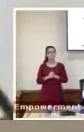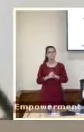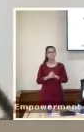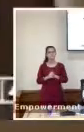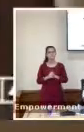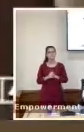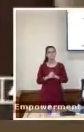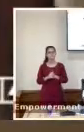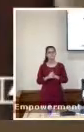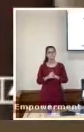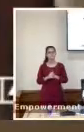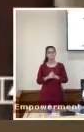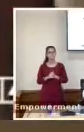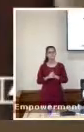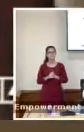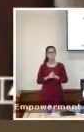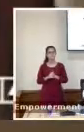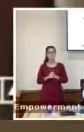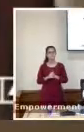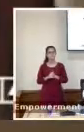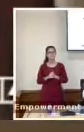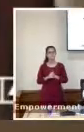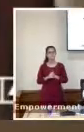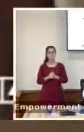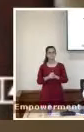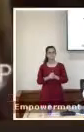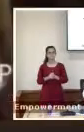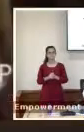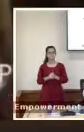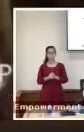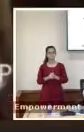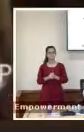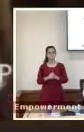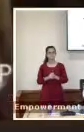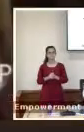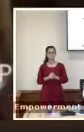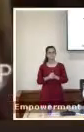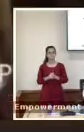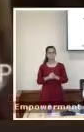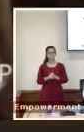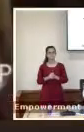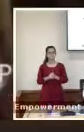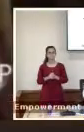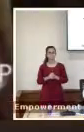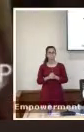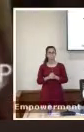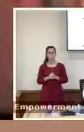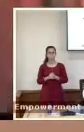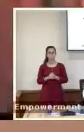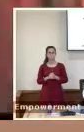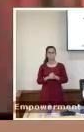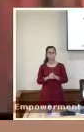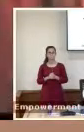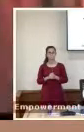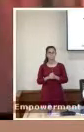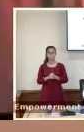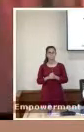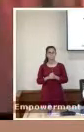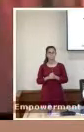तक विशिष्ट आवासीय विद्यालय, जागरूकता कार्यक्रम, समुदाय आउटरीच कार्यक्रम, रोजगार